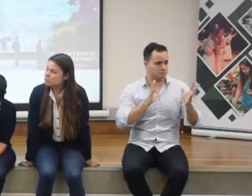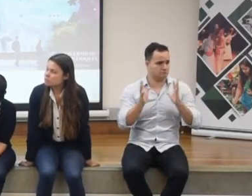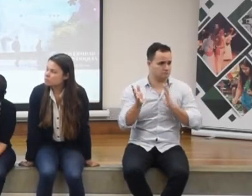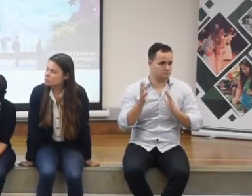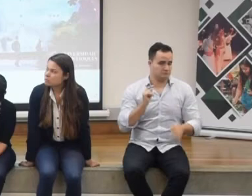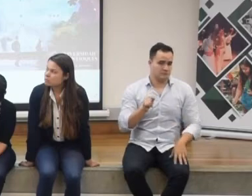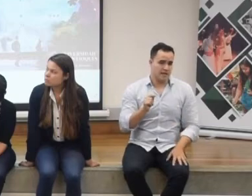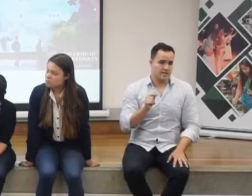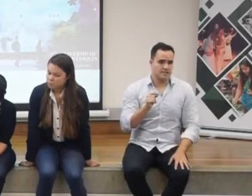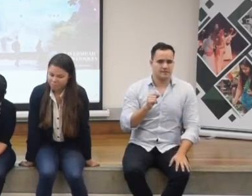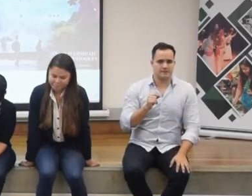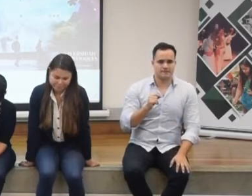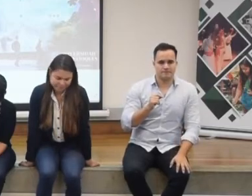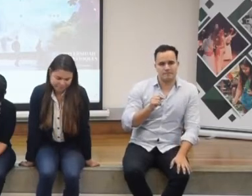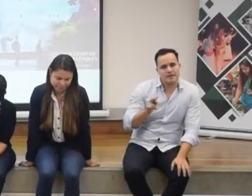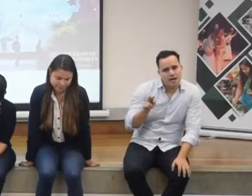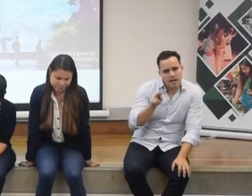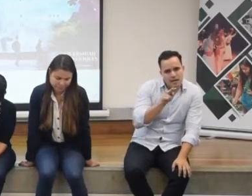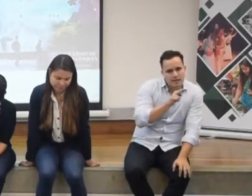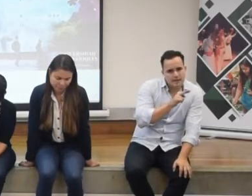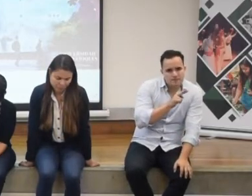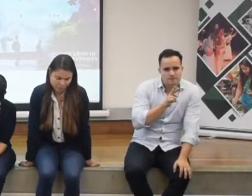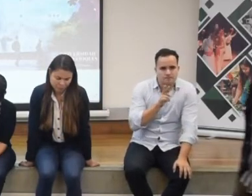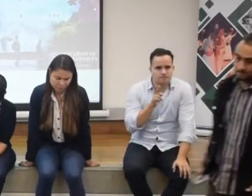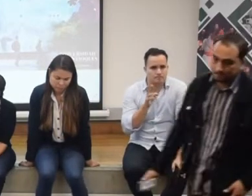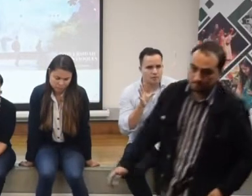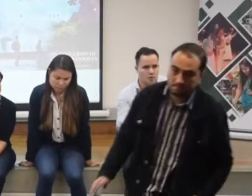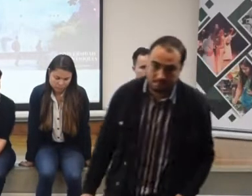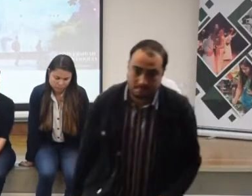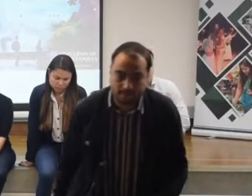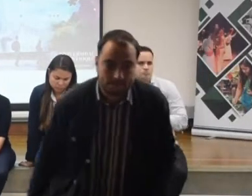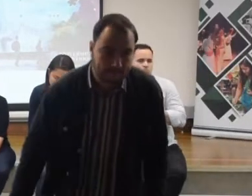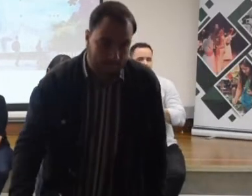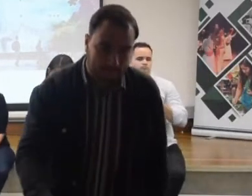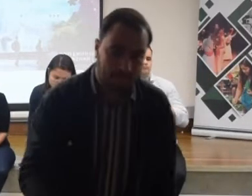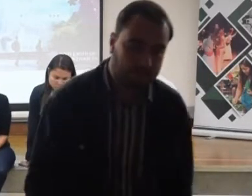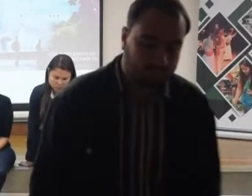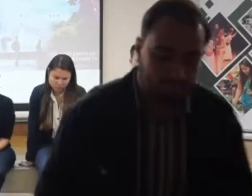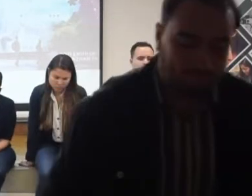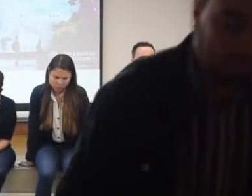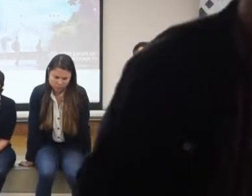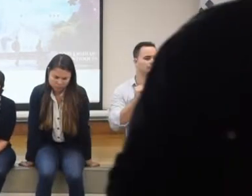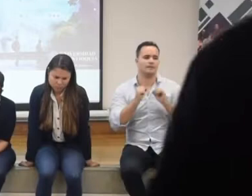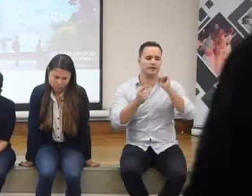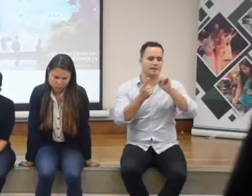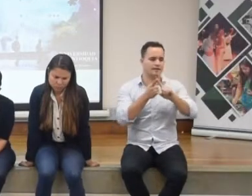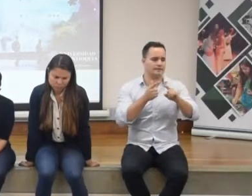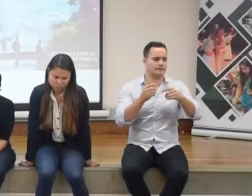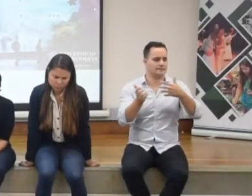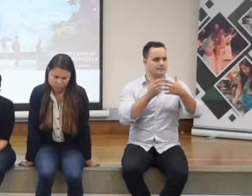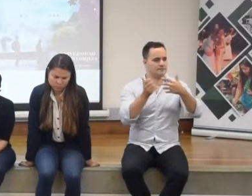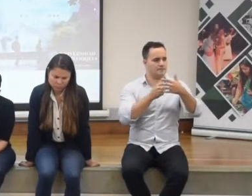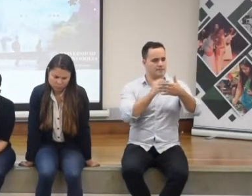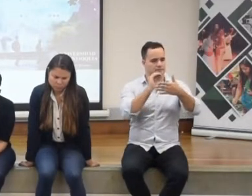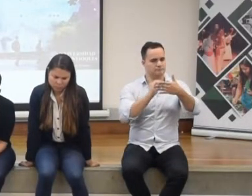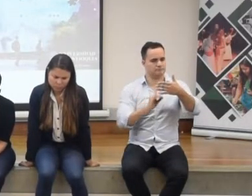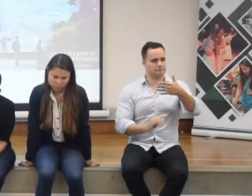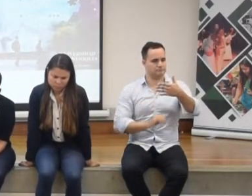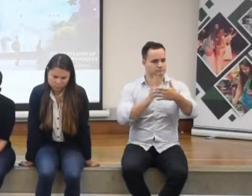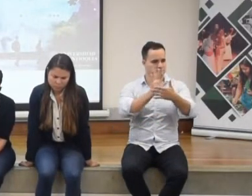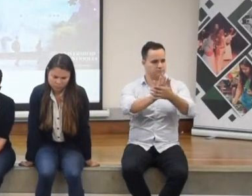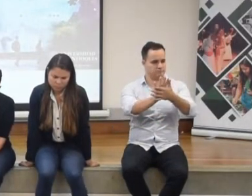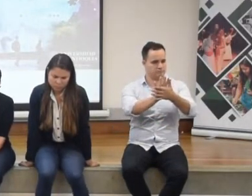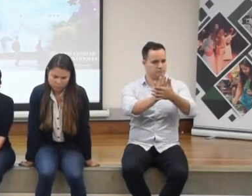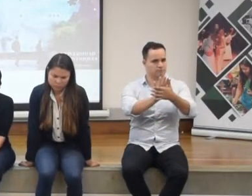ya unimos esfuerzos para hacer una suerte de sistematización, ¿sí? Para que